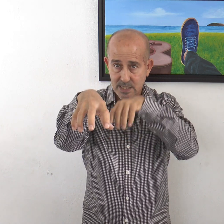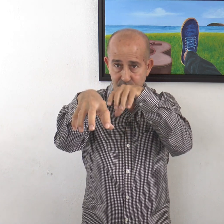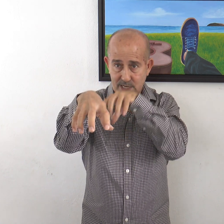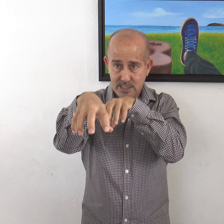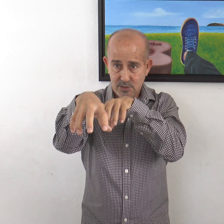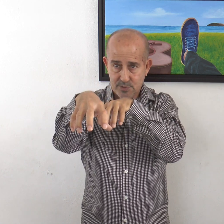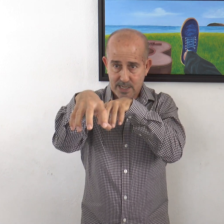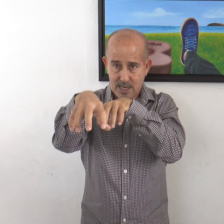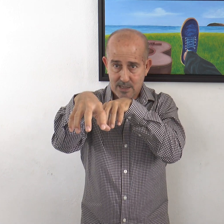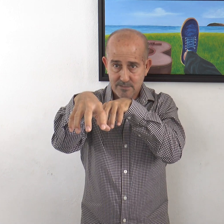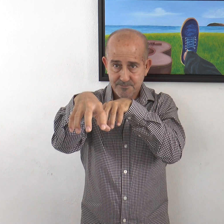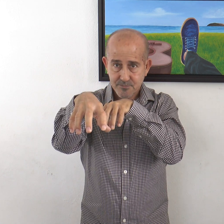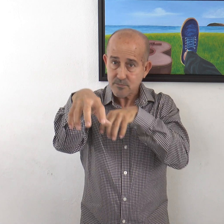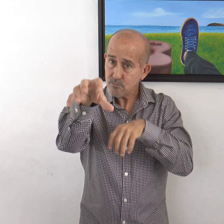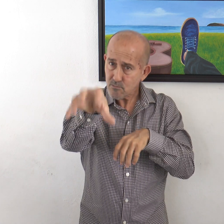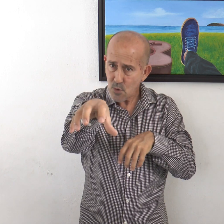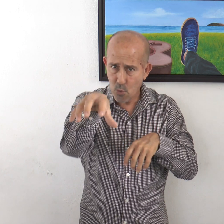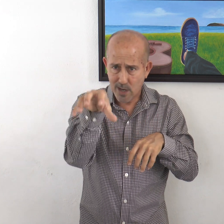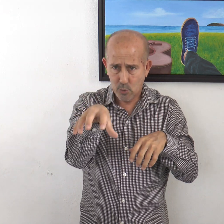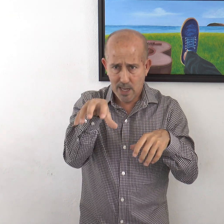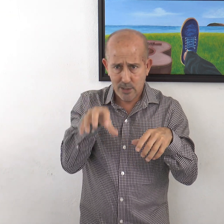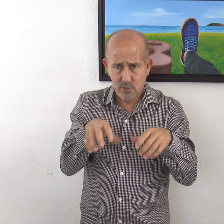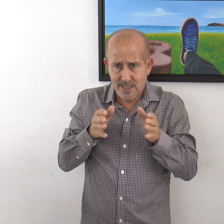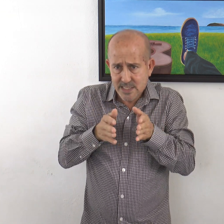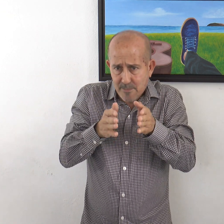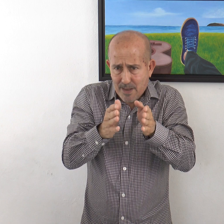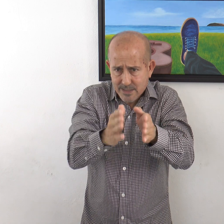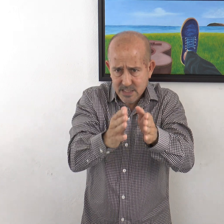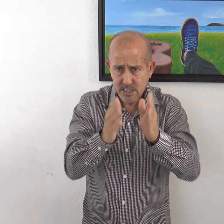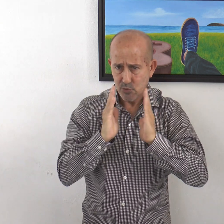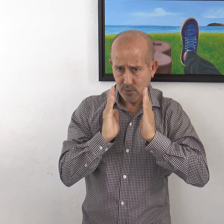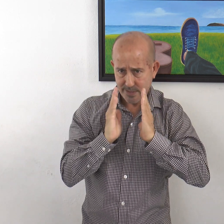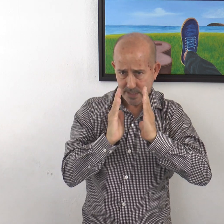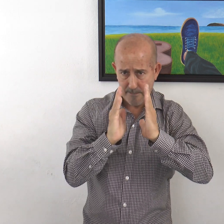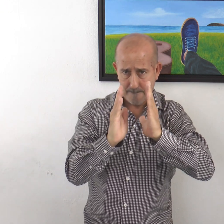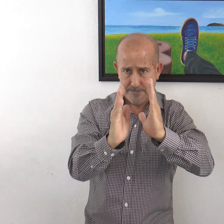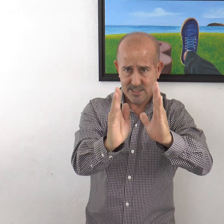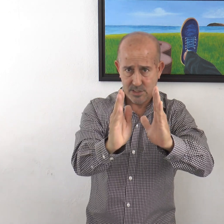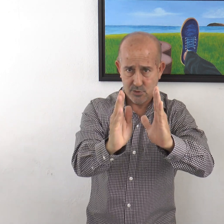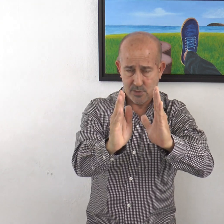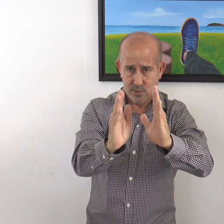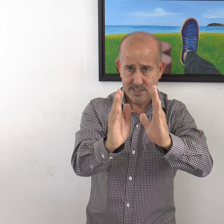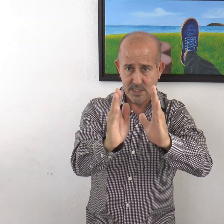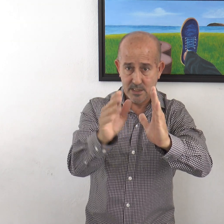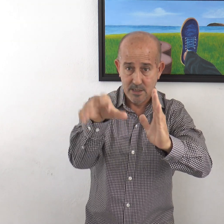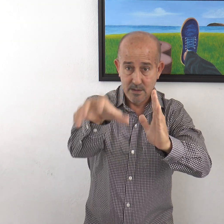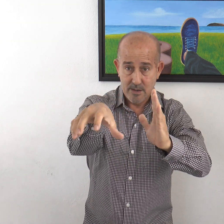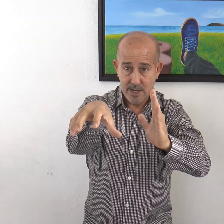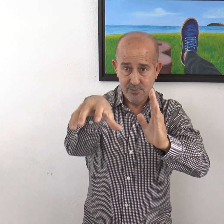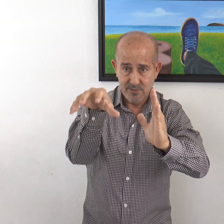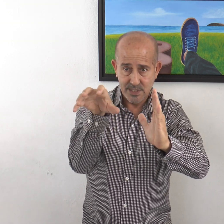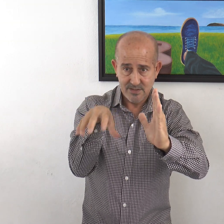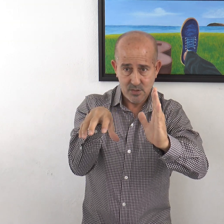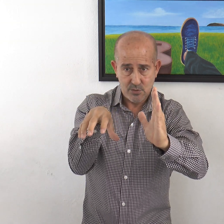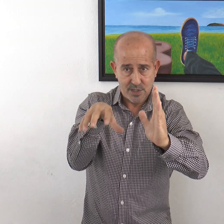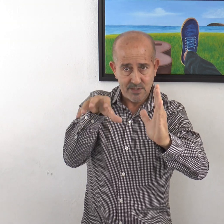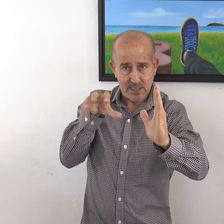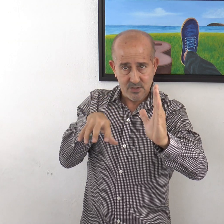que hay una aquí y una acá, o a lo largo de ese pasillo, debo decir, hay una habitación, otra habitación y